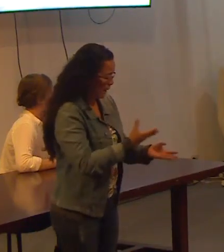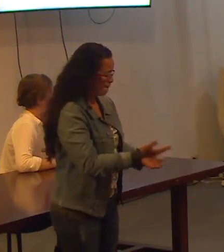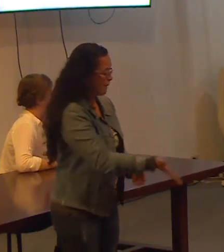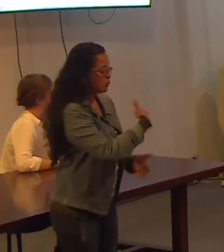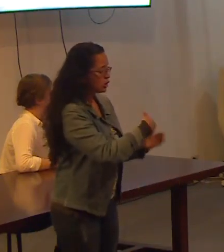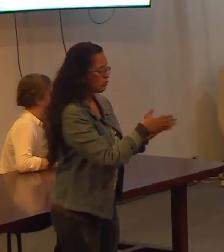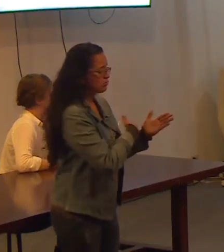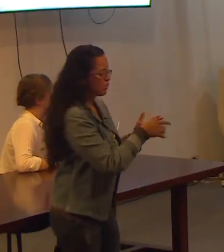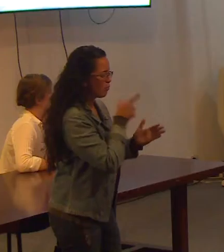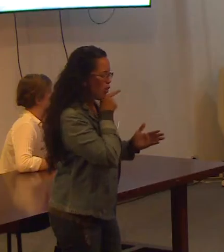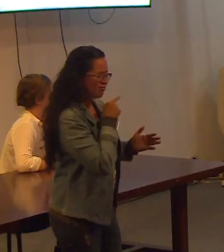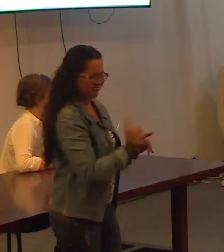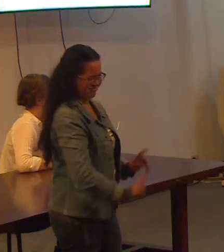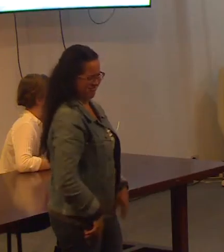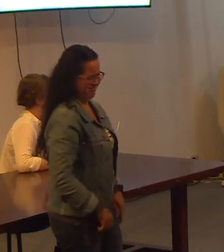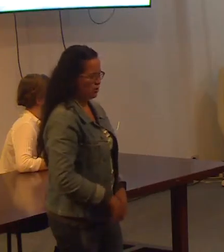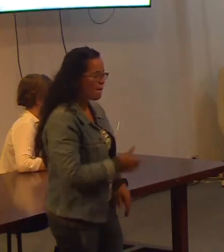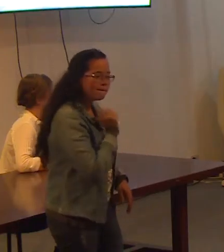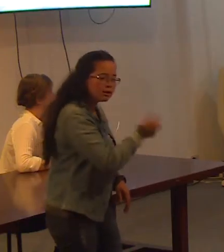a colorear el pollo, no,